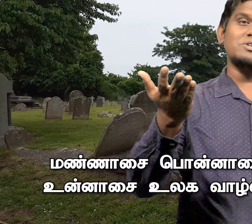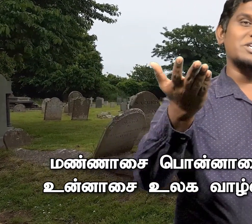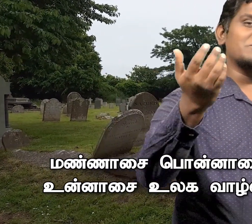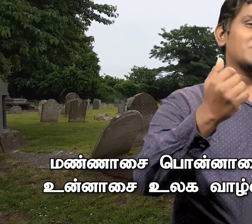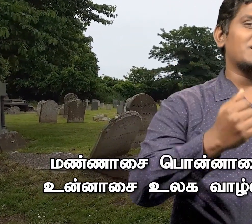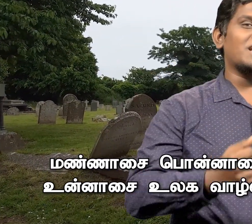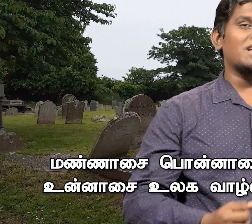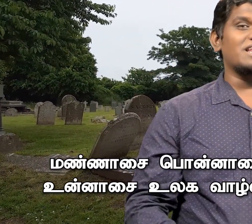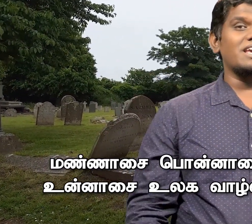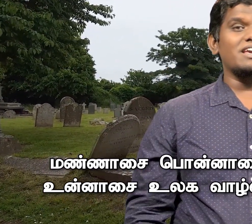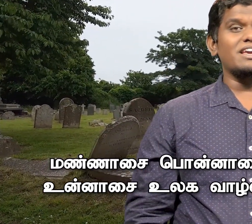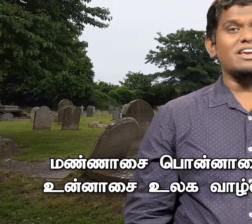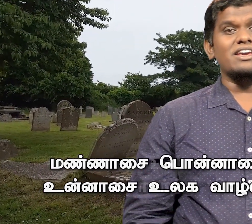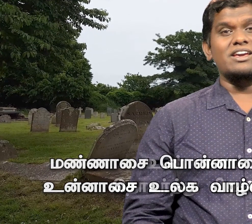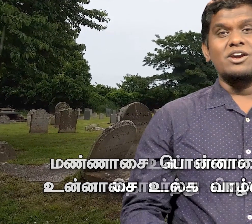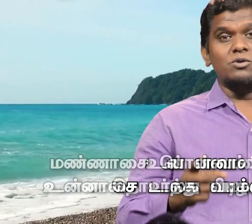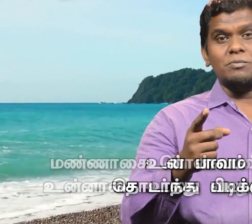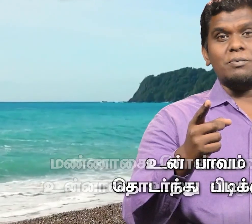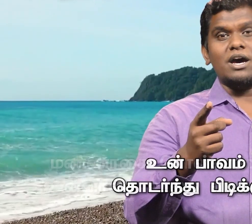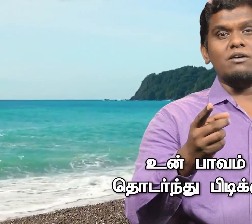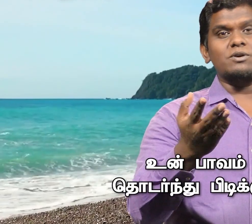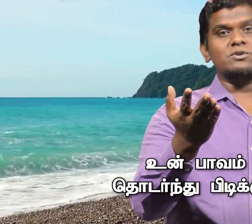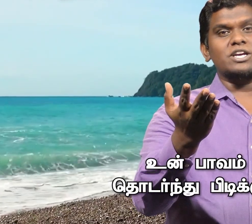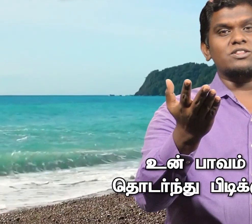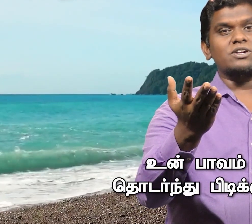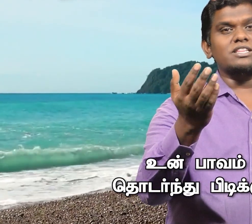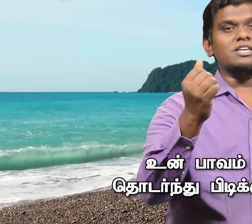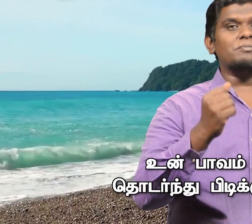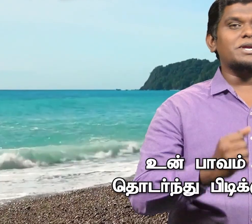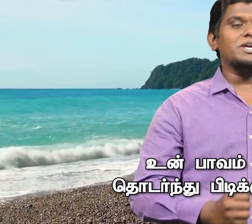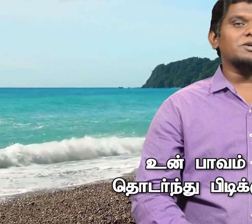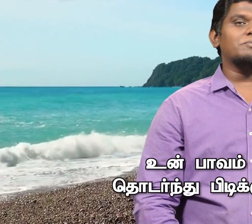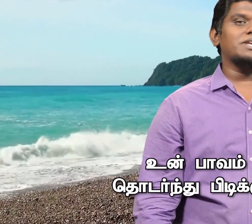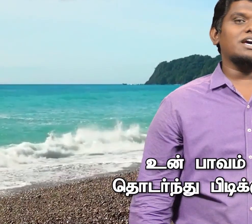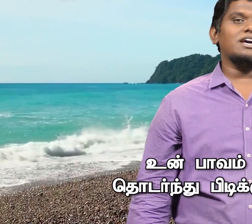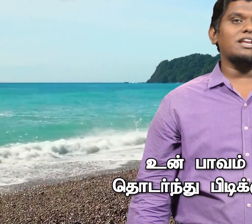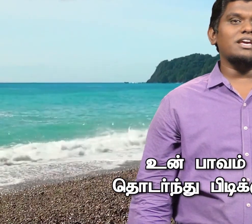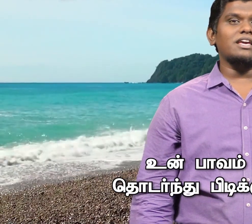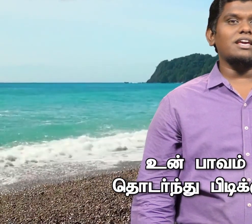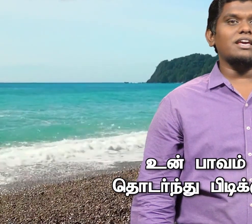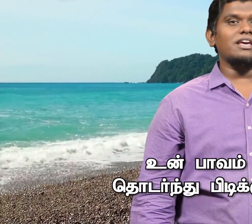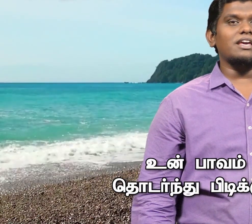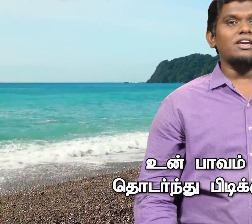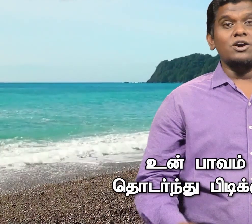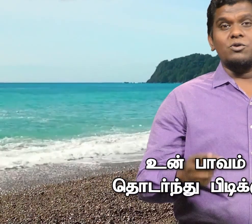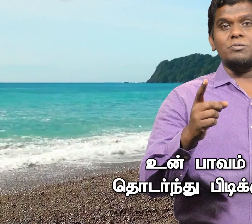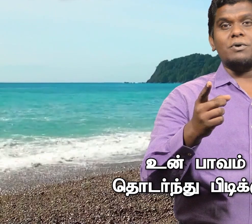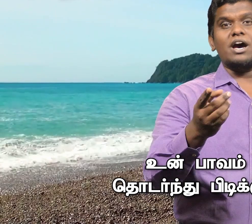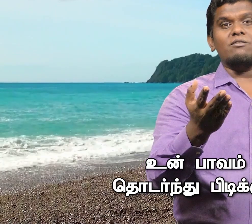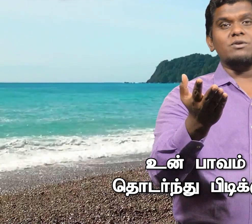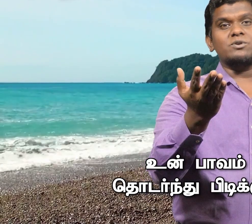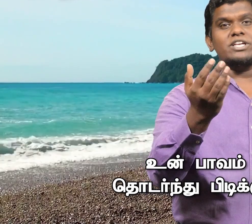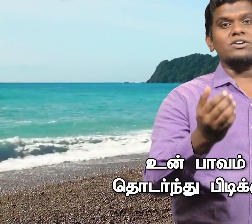வாழ்வு முடியும் தன்னாலே உன் பாவம் உன்னை தொடர்ந்து பிடிக்கும் தன்னாலே